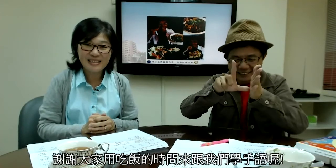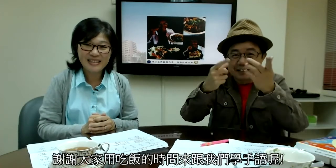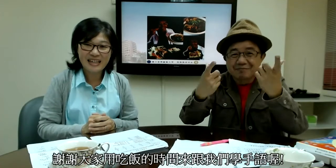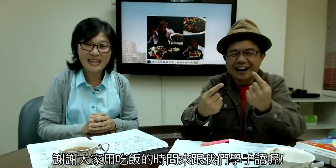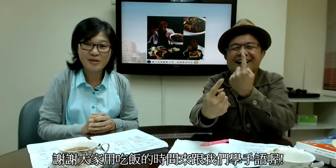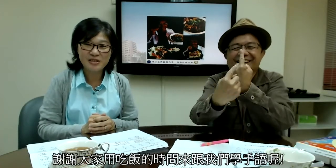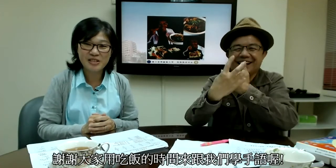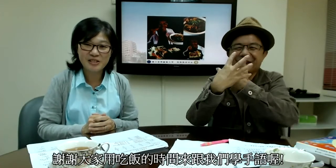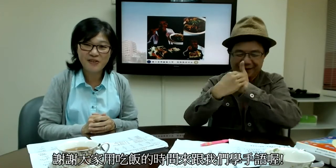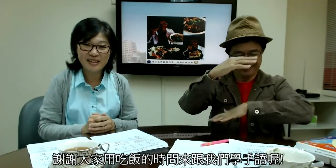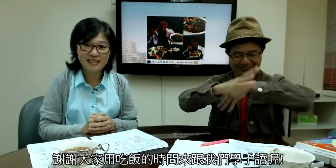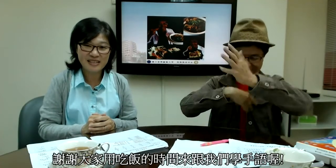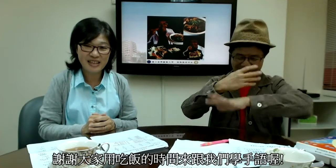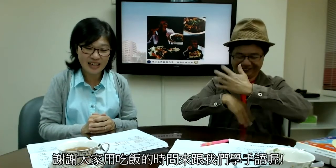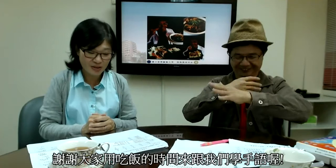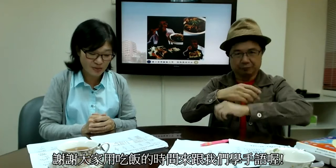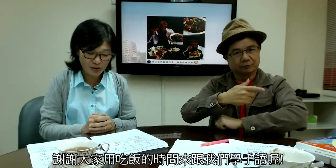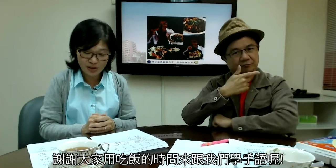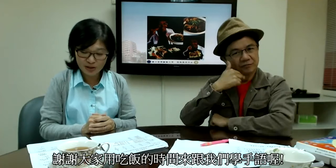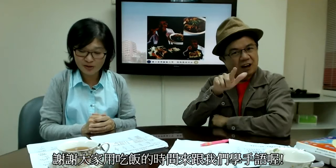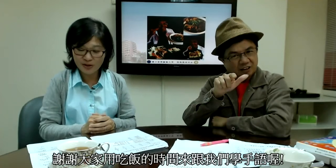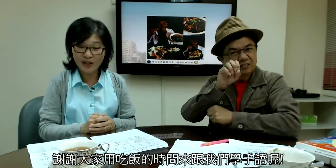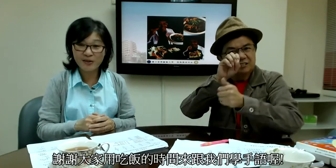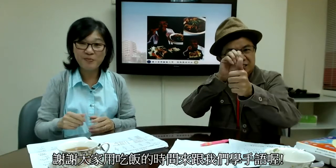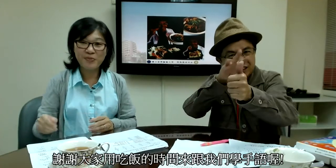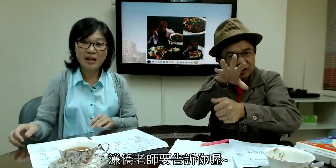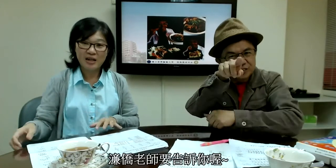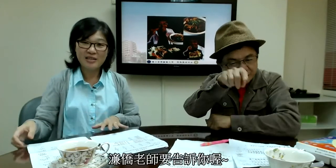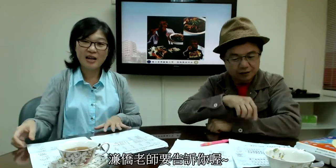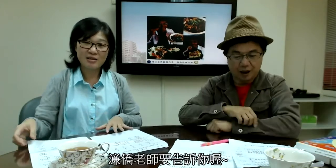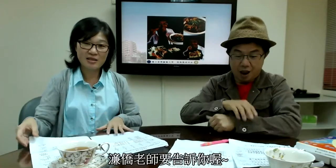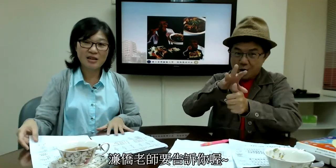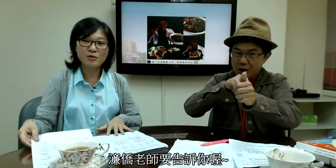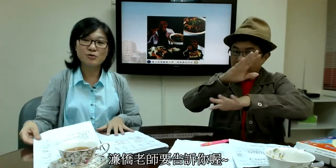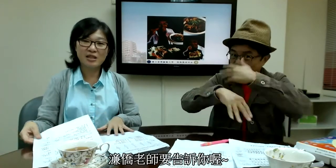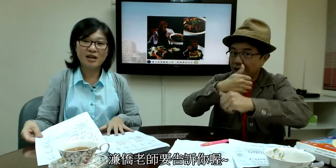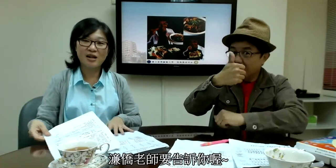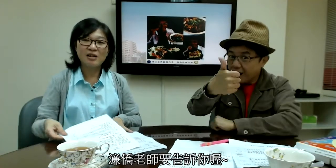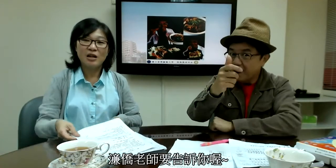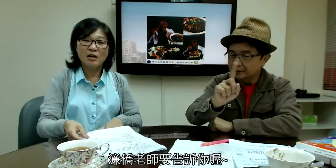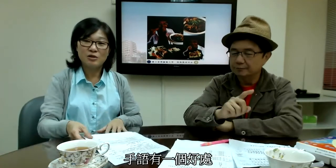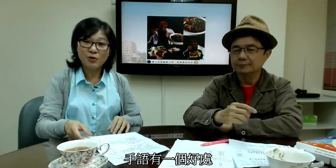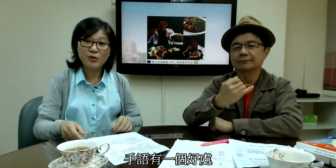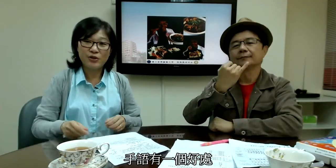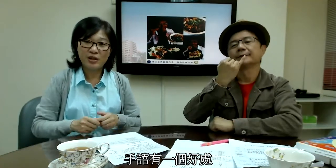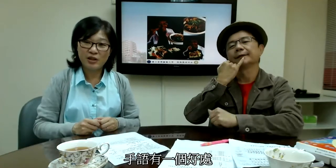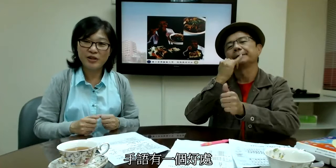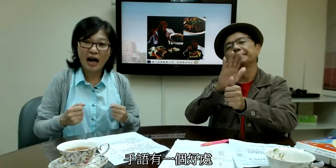大家用吃饭的时间来跟我们学手语哦。连桥老师要告诉你哦，手语有一个好